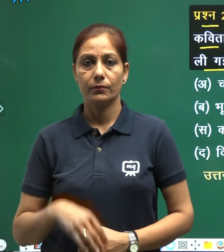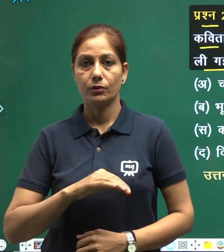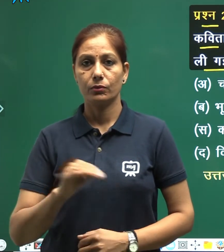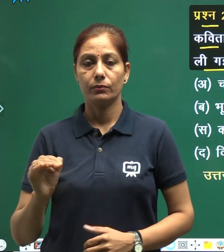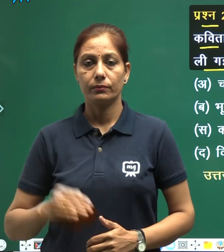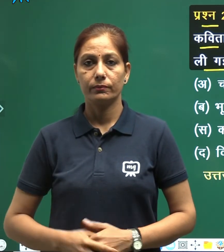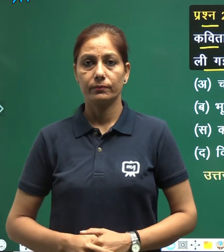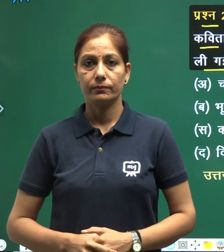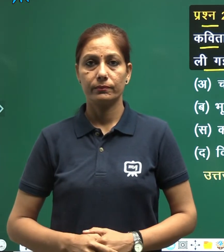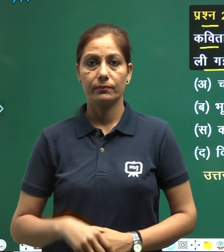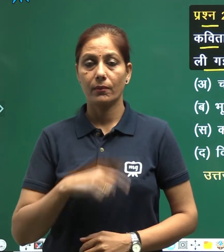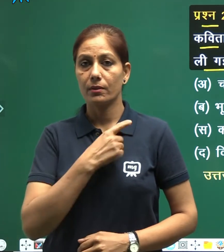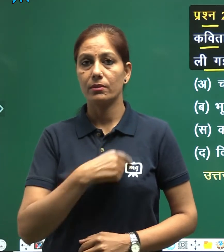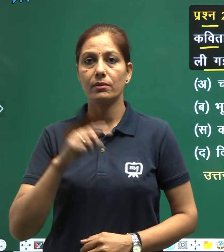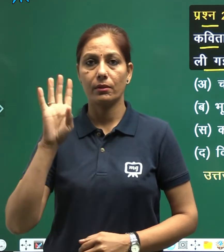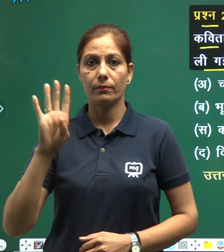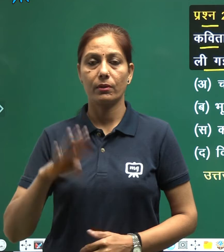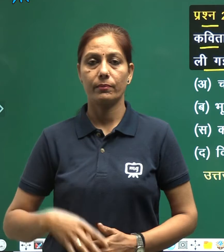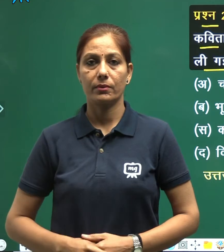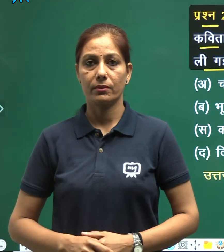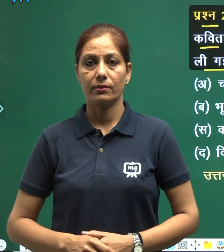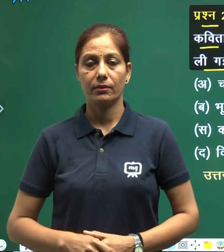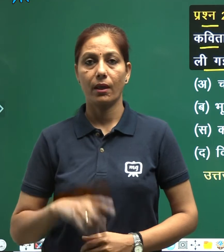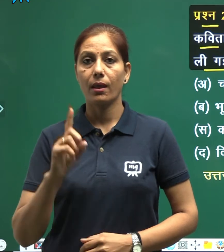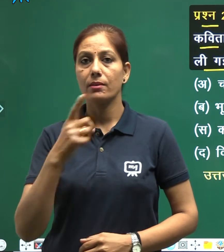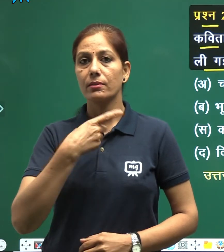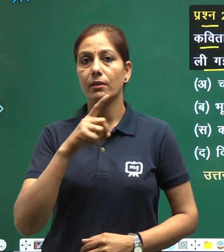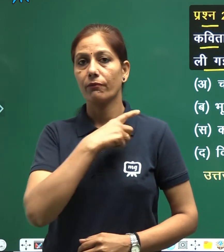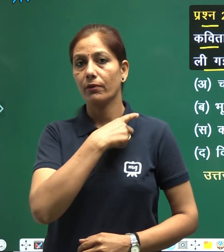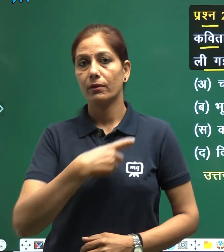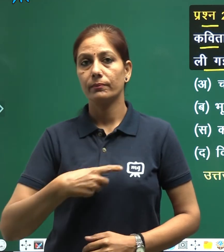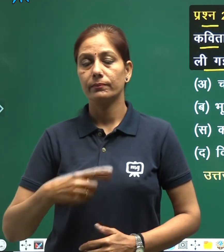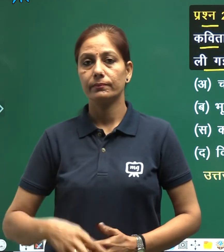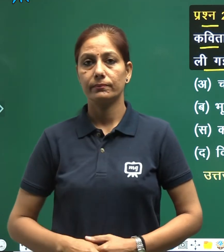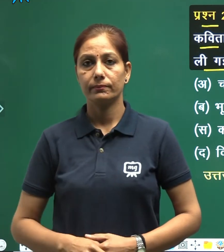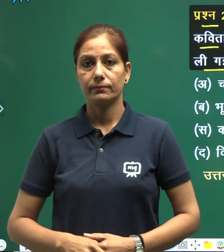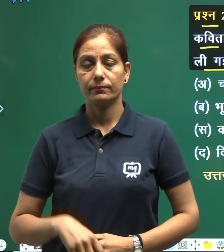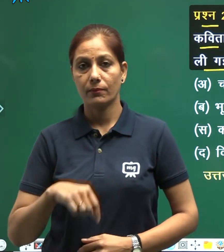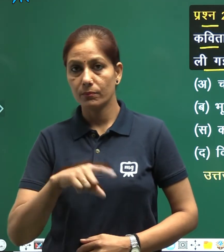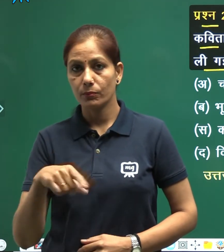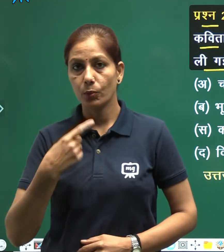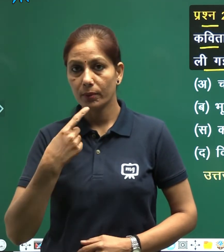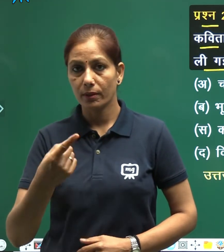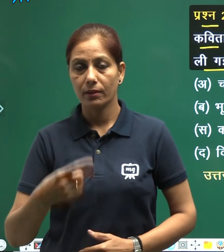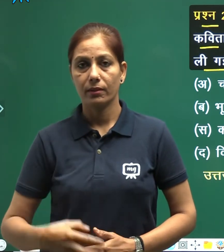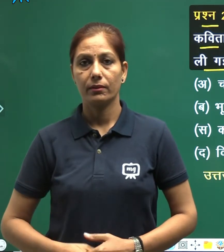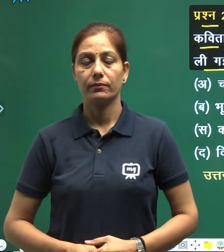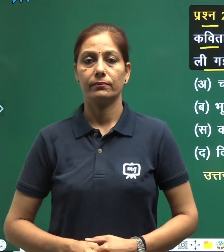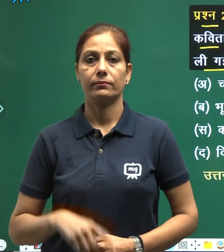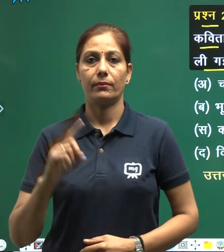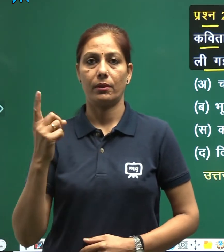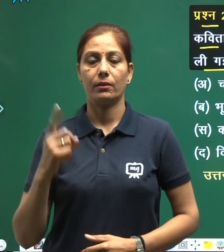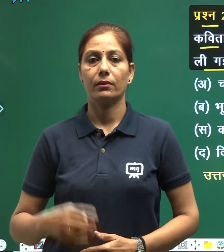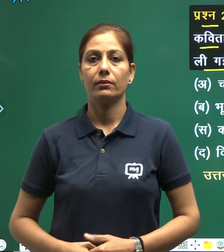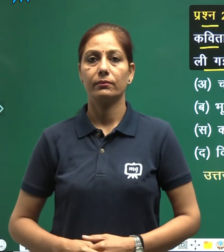बच्चों, इन 4 विकल्प में से एक सही विकल्प आपको बताना है।